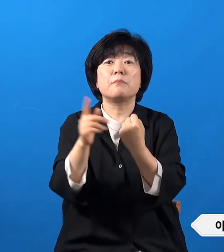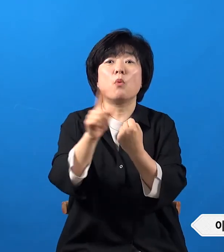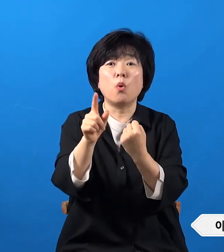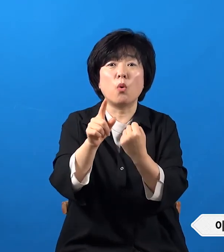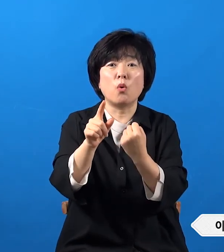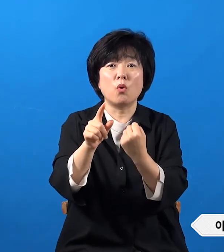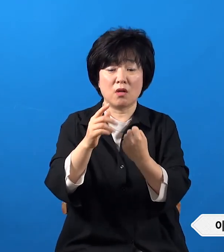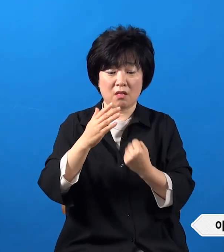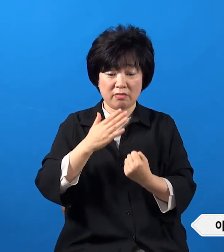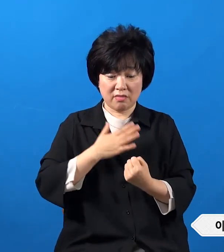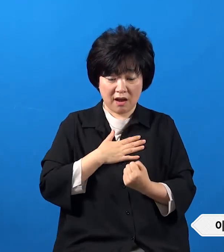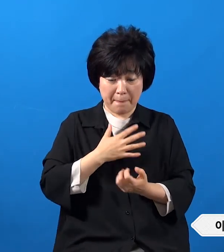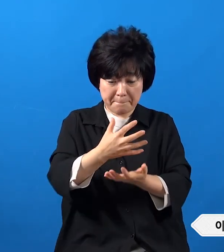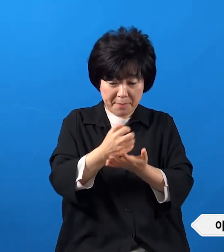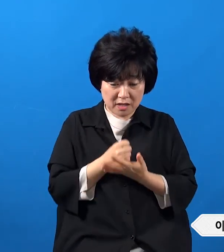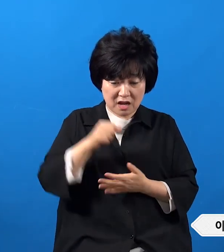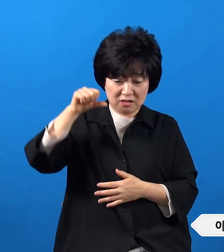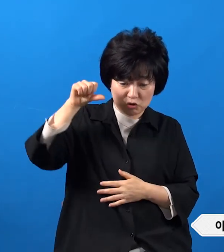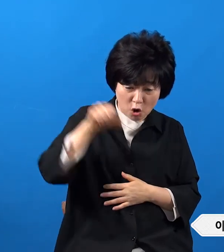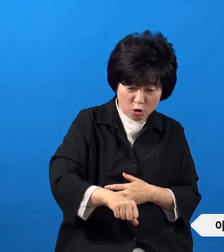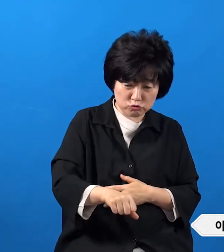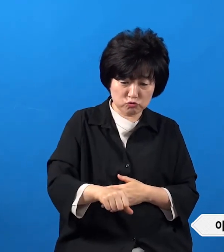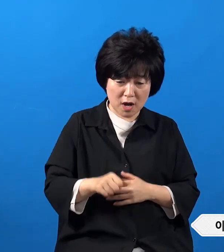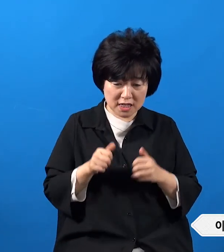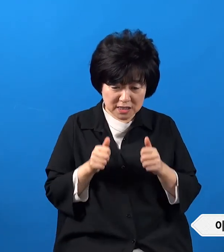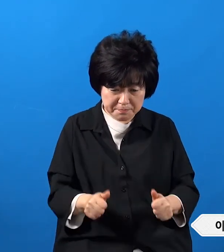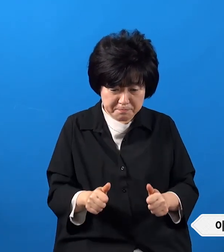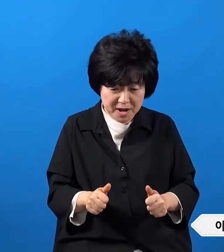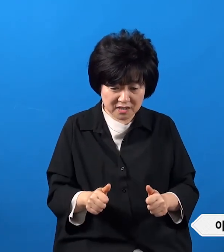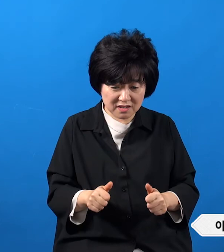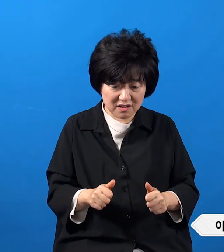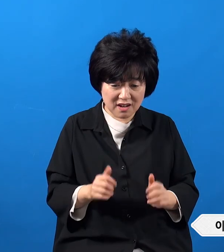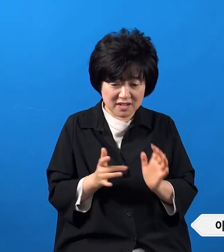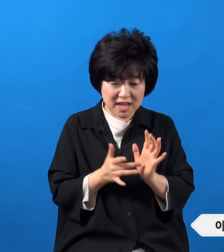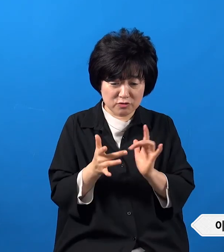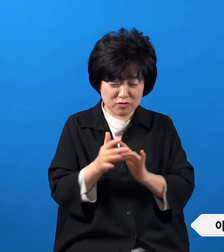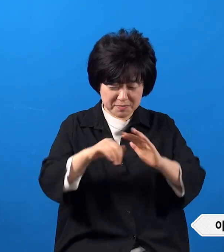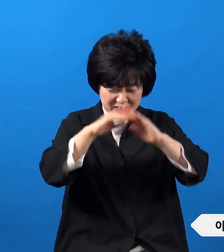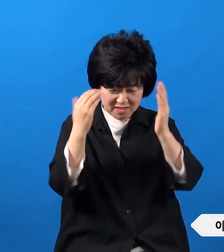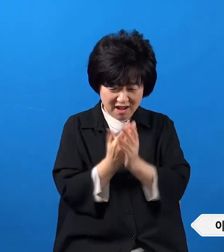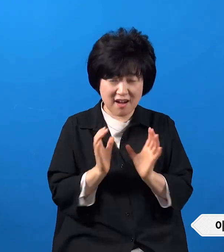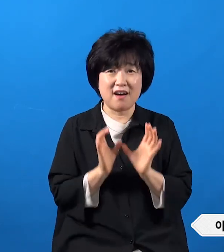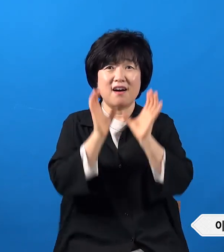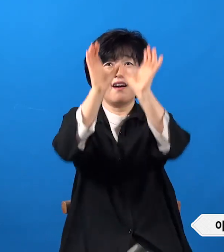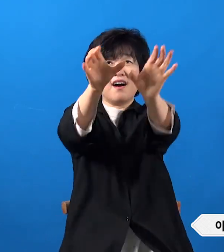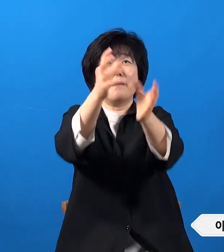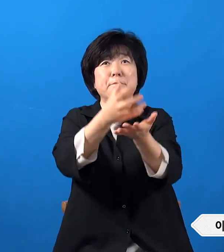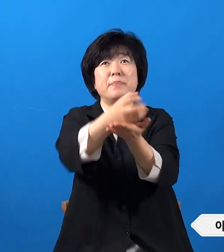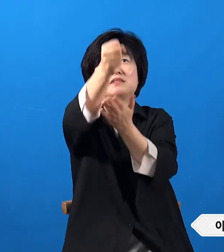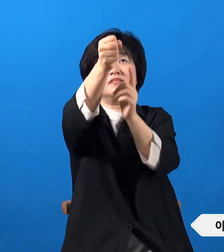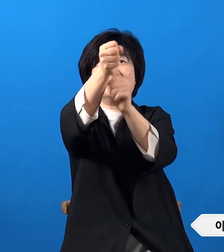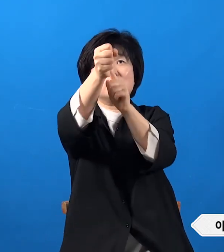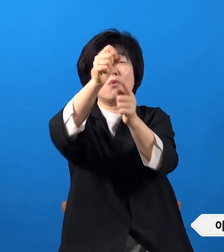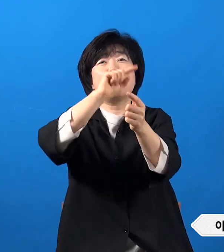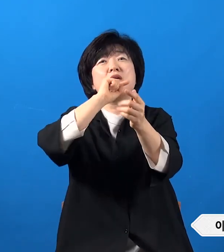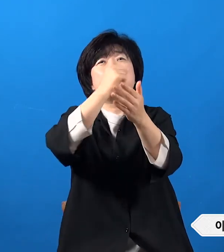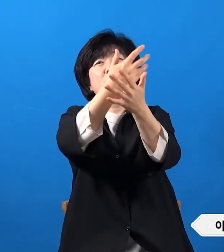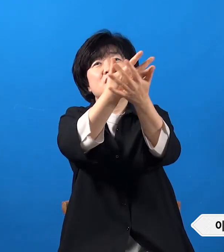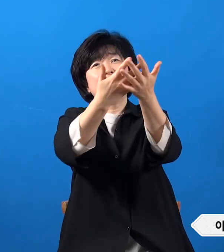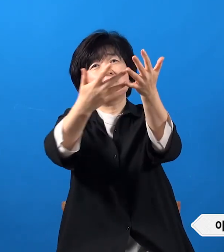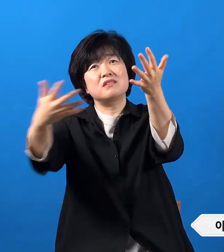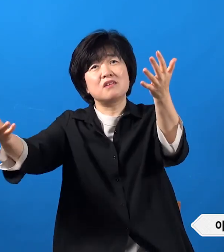죄를 짊어지고 내가 받아야 할 저주와 심판을 대신 받으시고 보배로운 피를 흘리셨다면, 그리고 나의 새로운 삶을